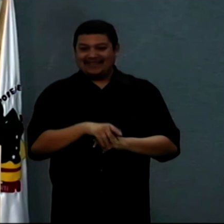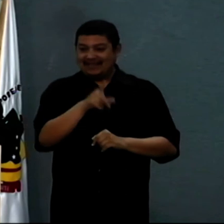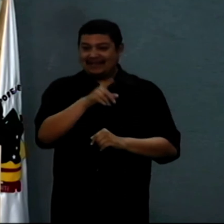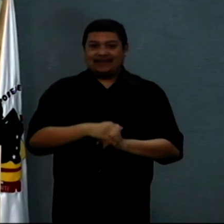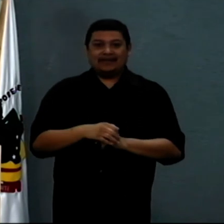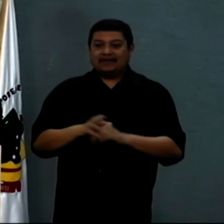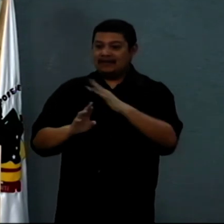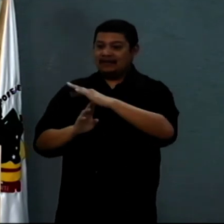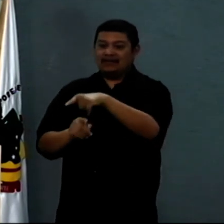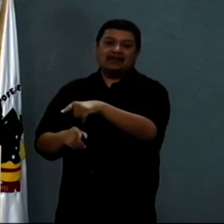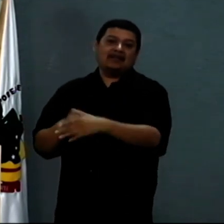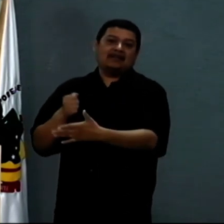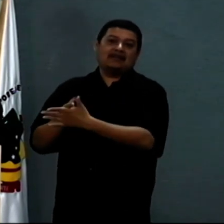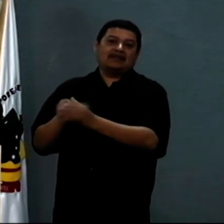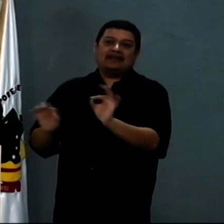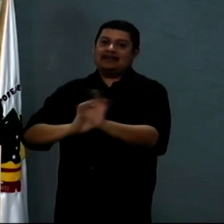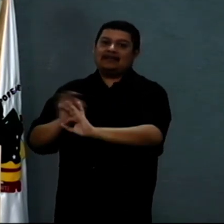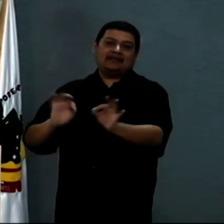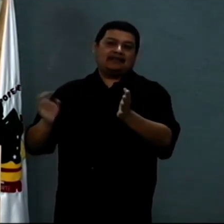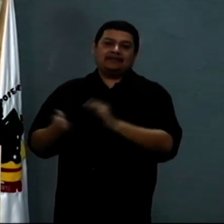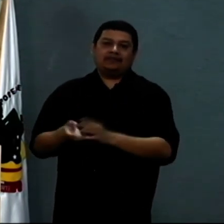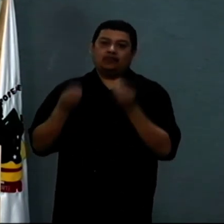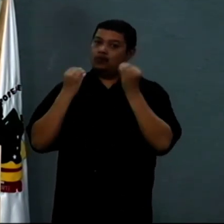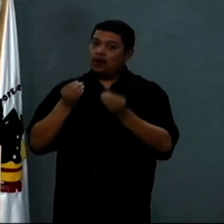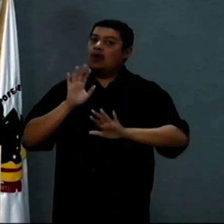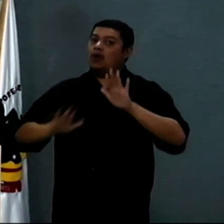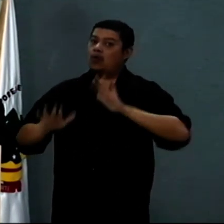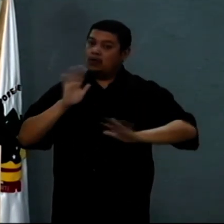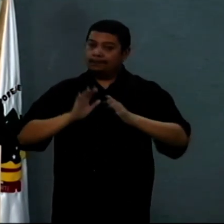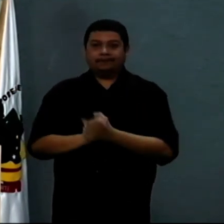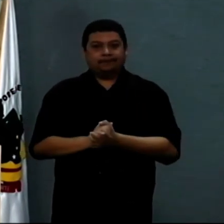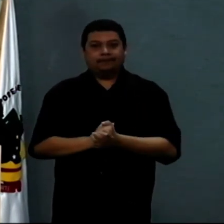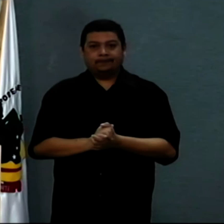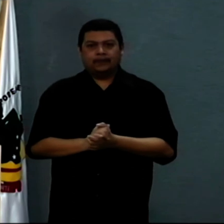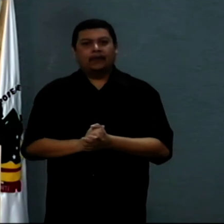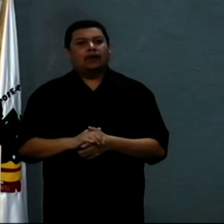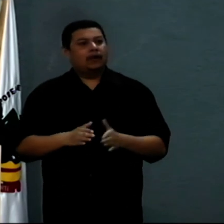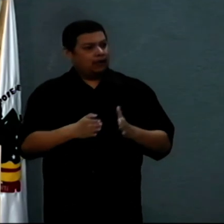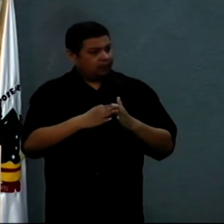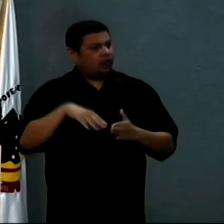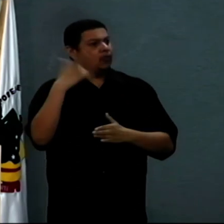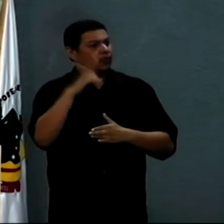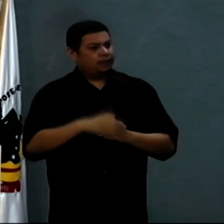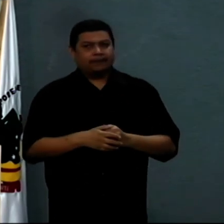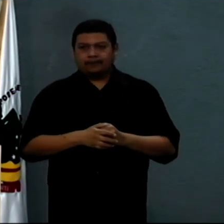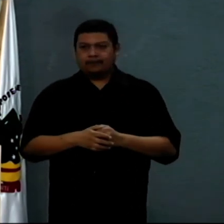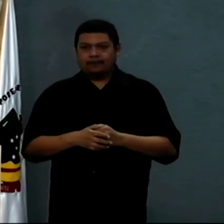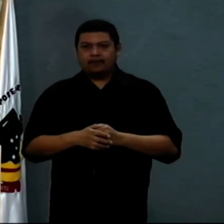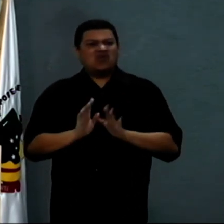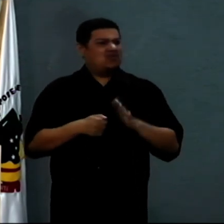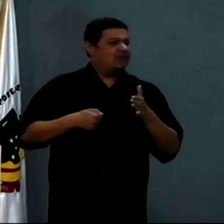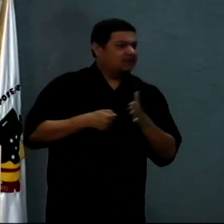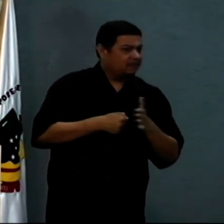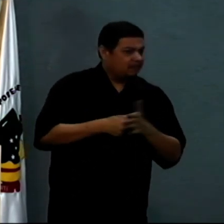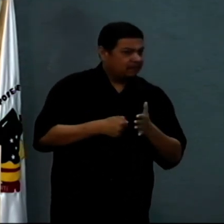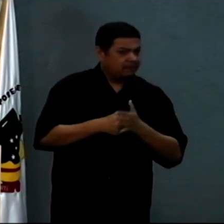E no bolso do feirante? Nada. Então, mais uma vez, cobro do executivo.